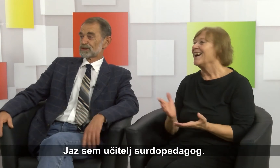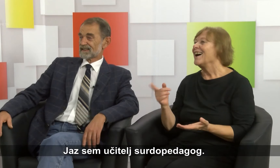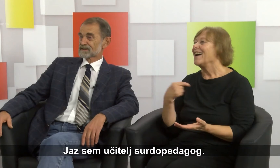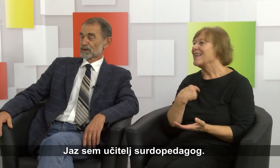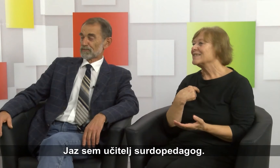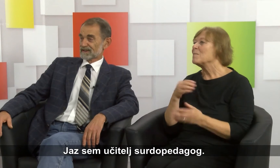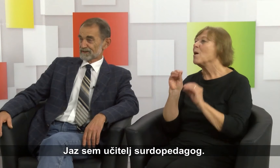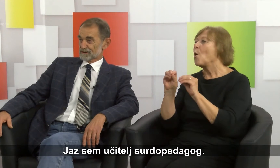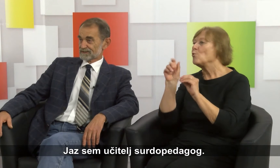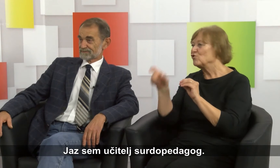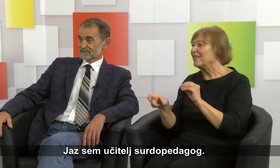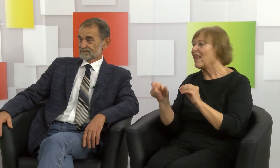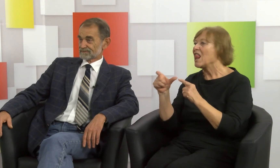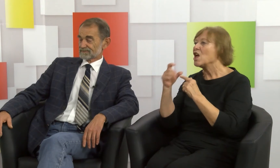Učitelj, surdo pedagog.